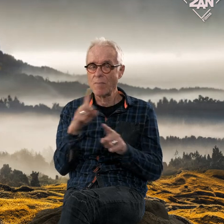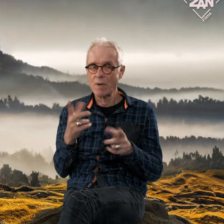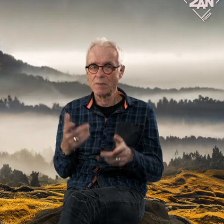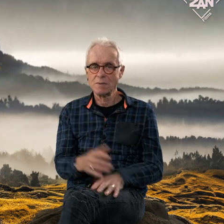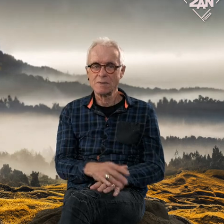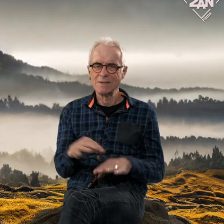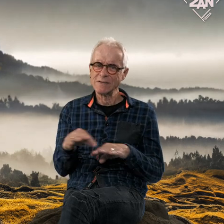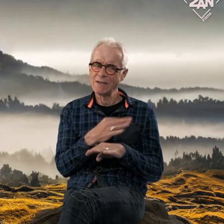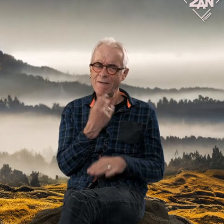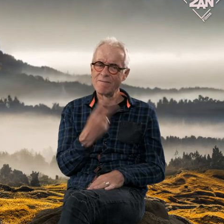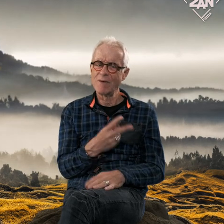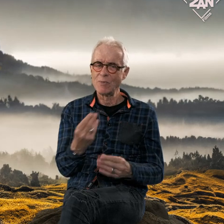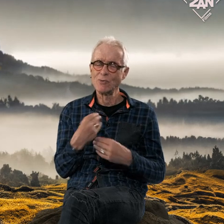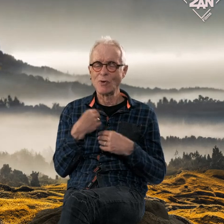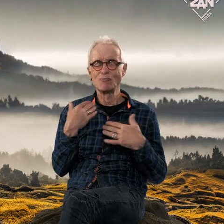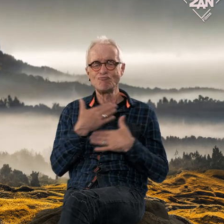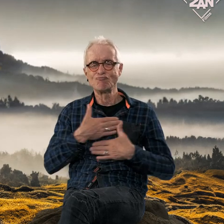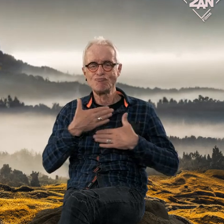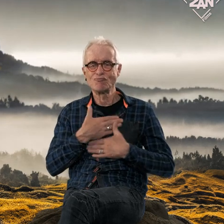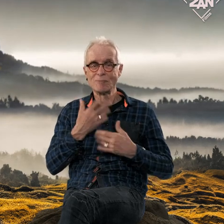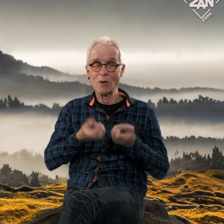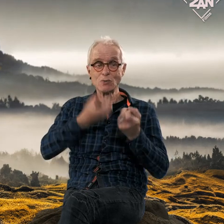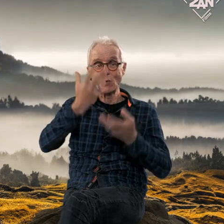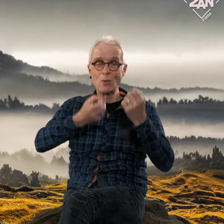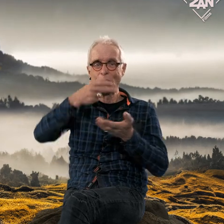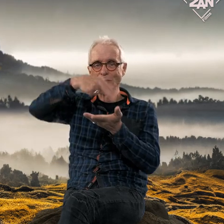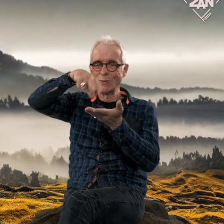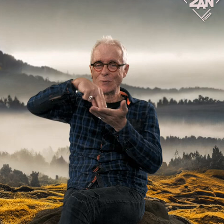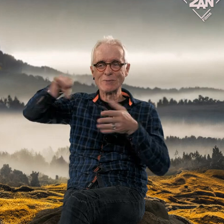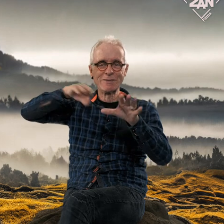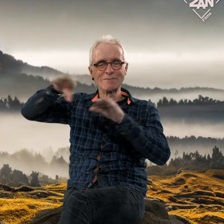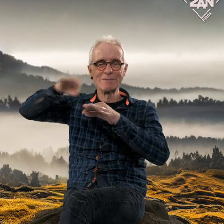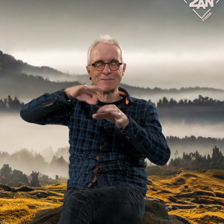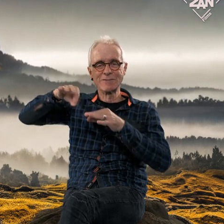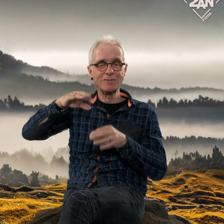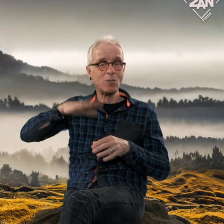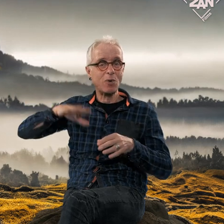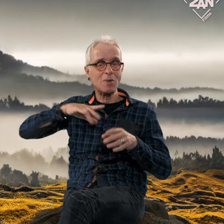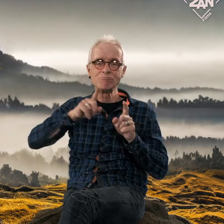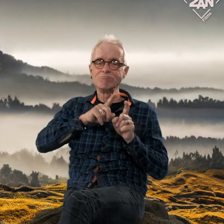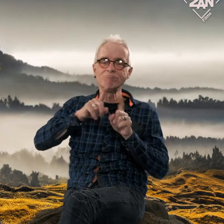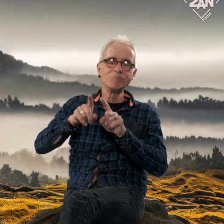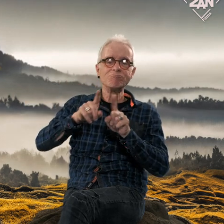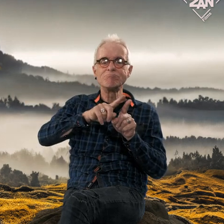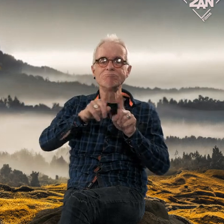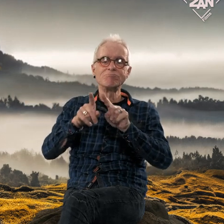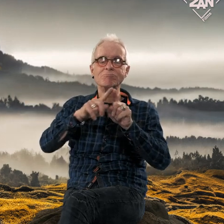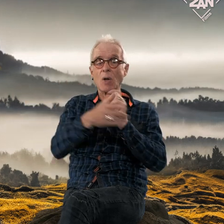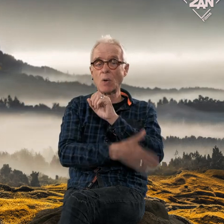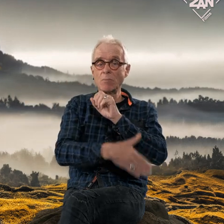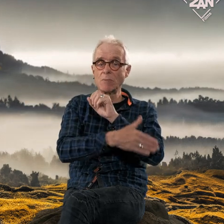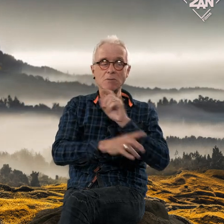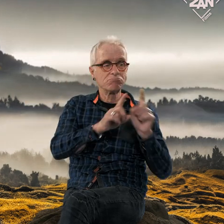Sa femme, pour le récréer, fit venir des jongleurs et des danseuses. Elle se promenait avec lui, en litière ouverte, dans la campagne.